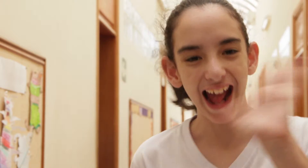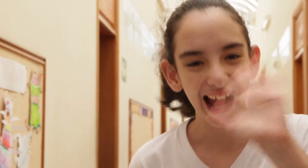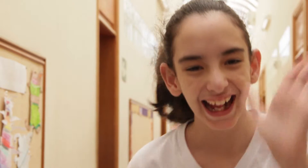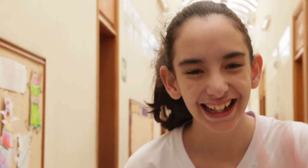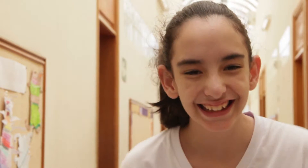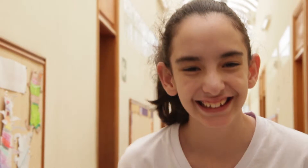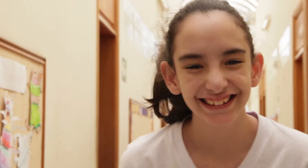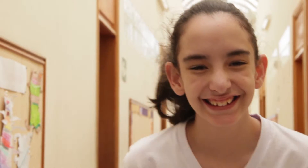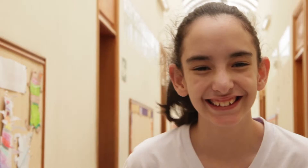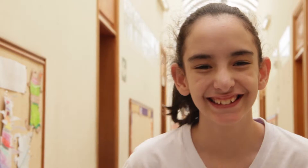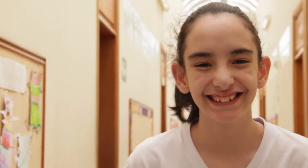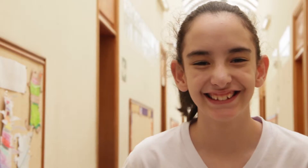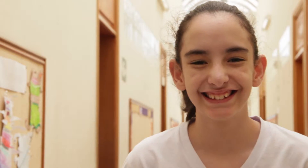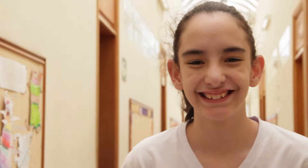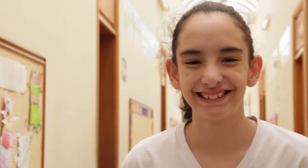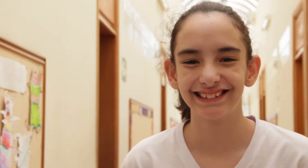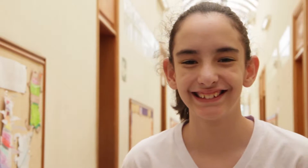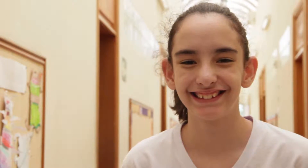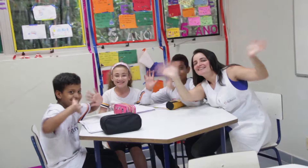Música